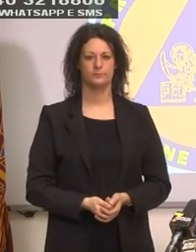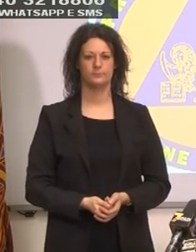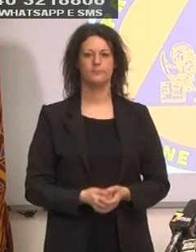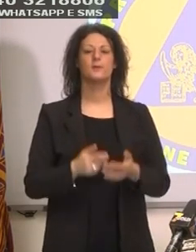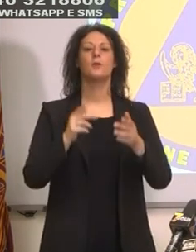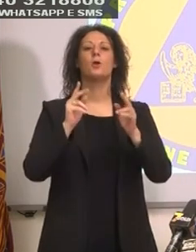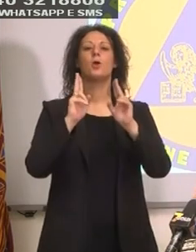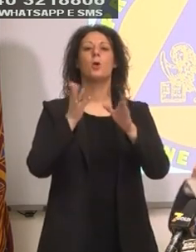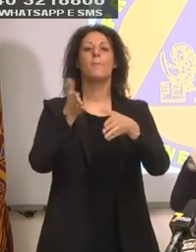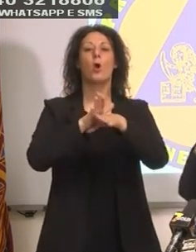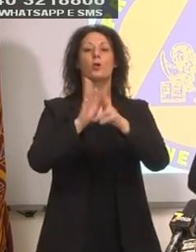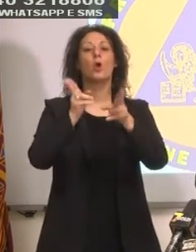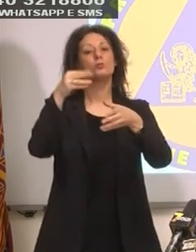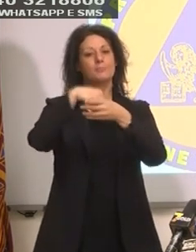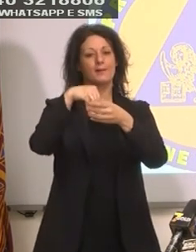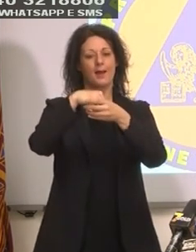Morti in ospedale